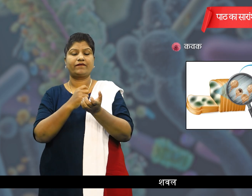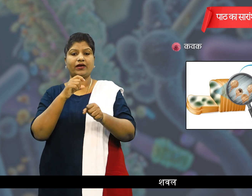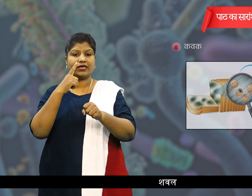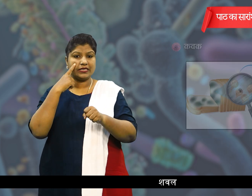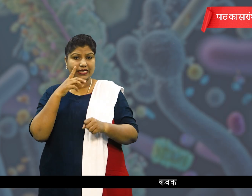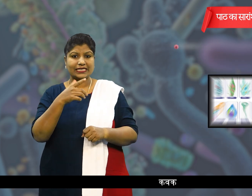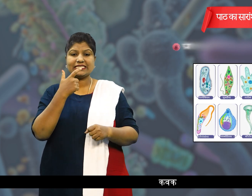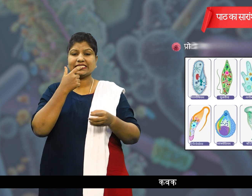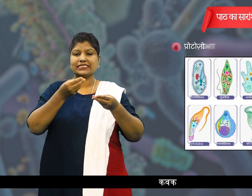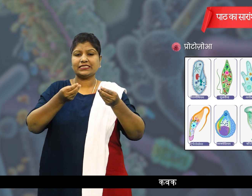कवक,